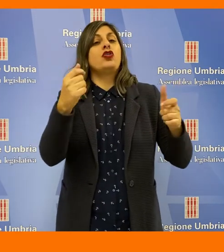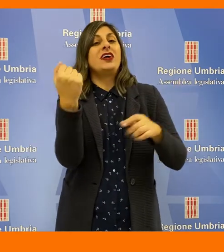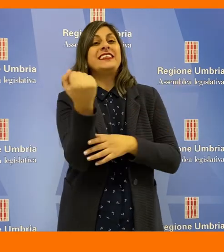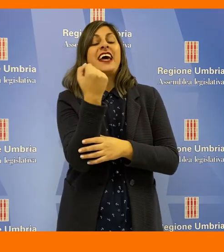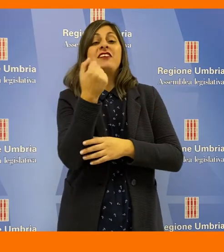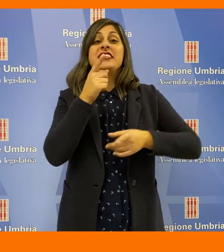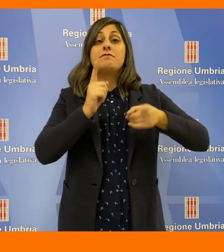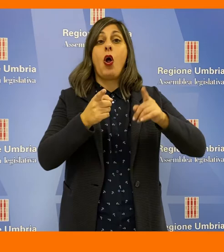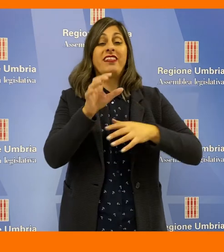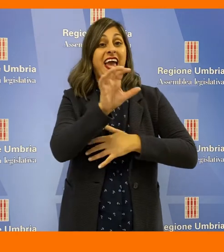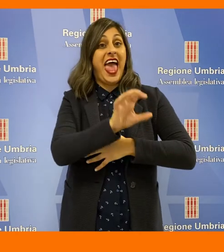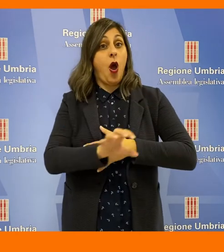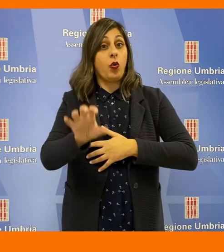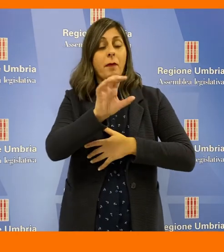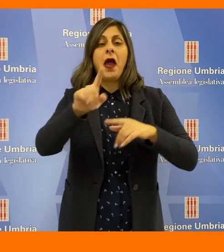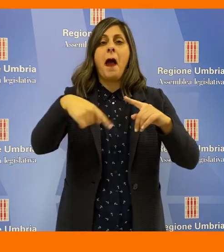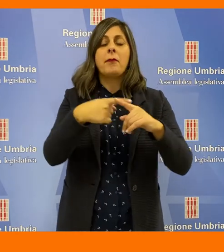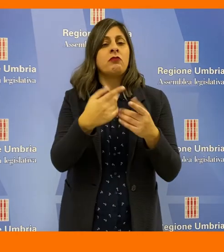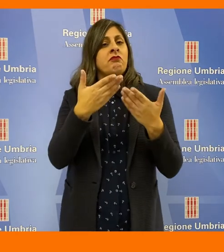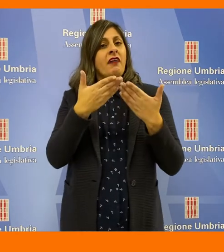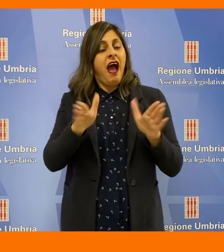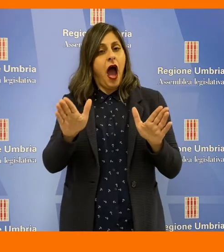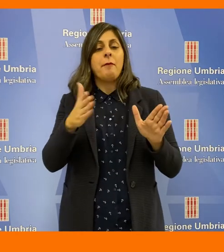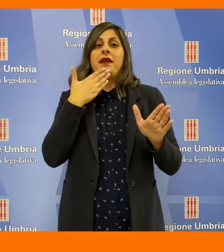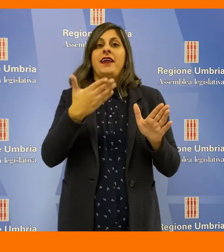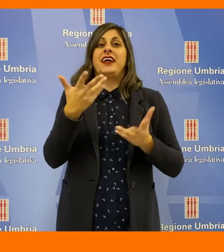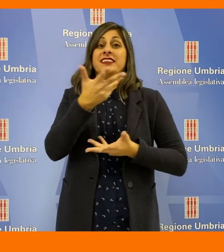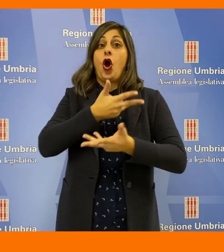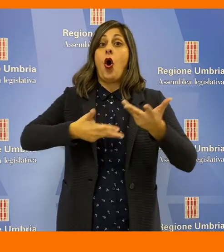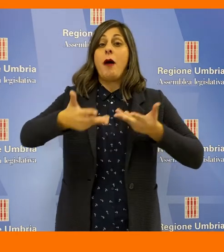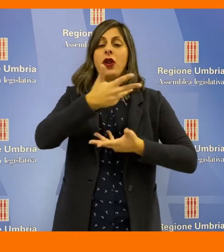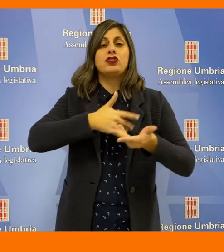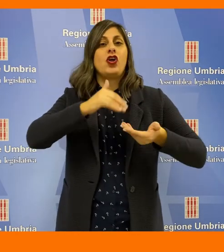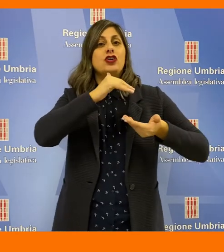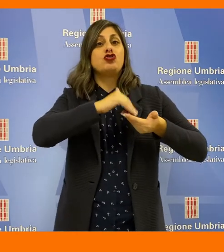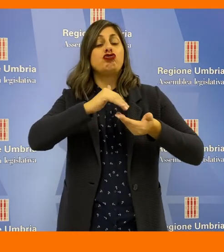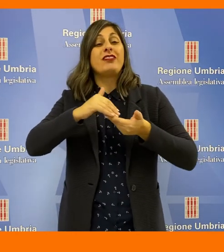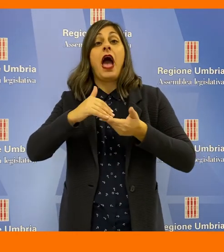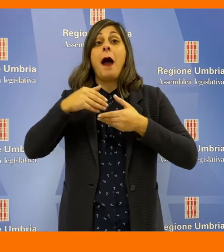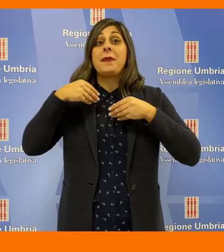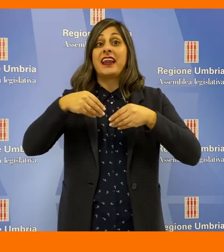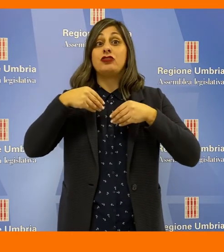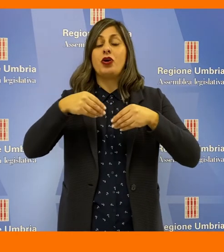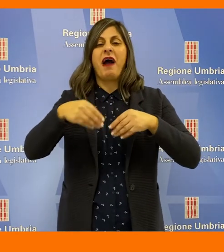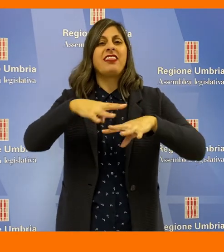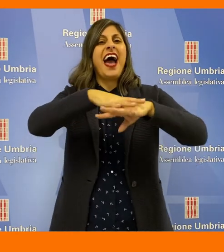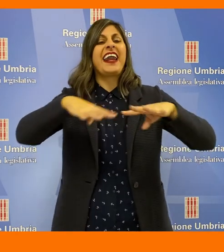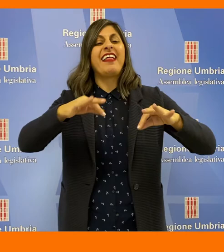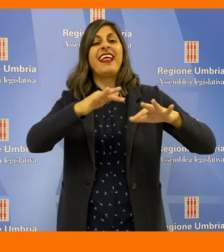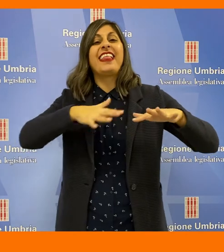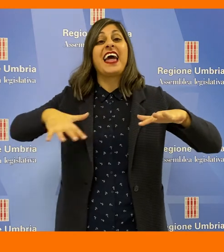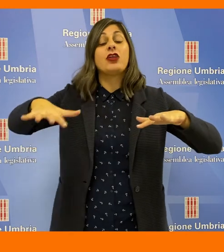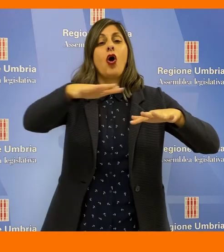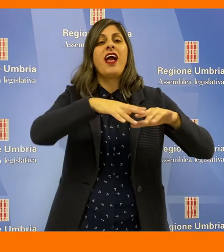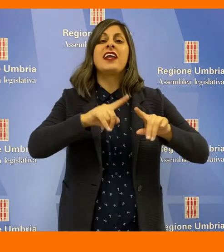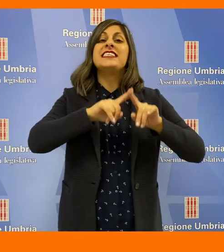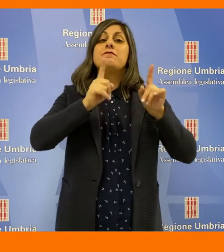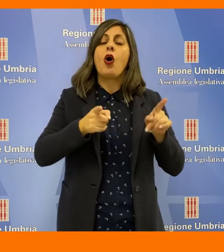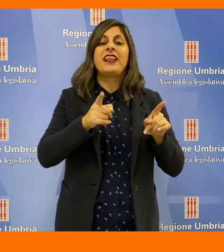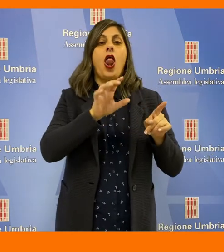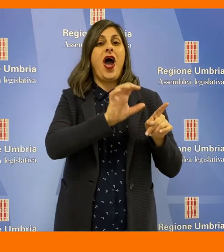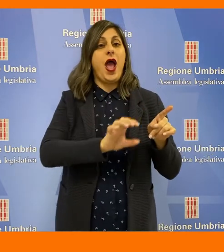relativa all'implementazione dei servizi dedicati alle politiche europee e a realizzare, anche attraverso la collaborazione con le società